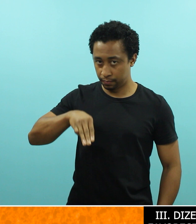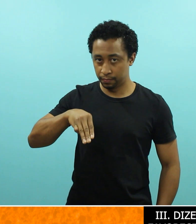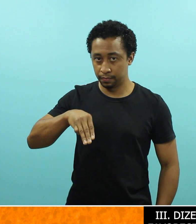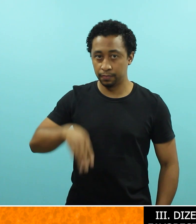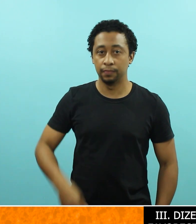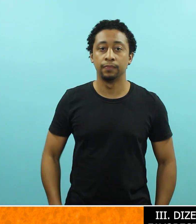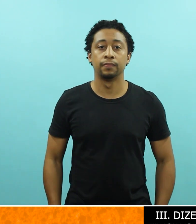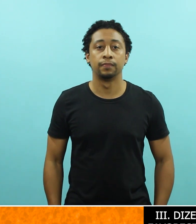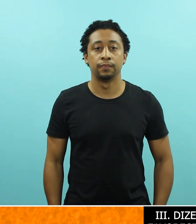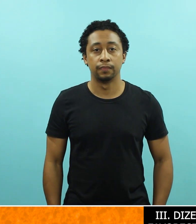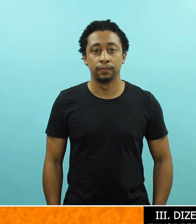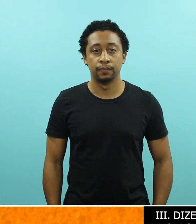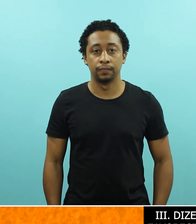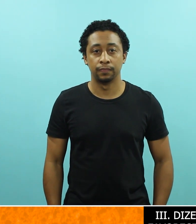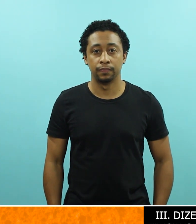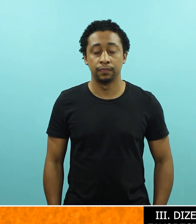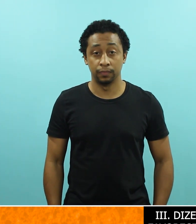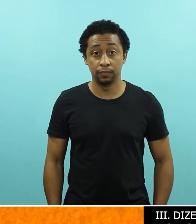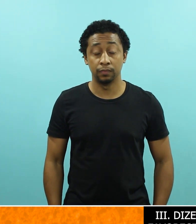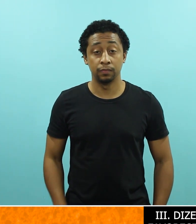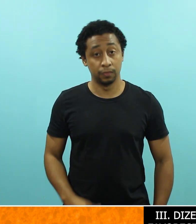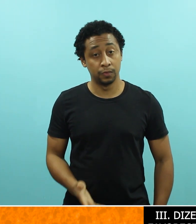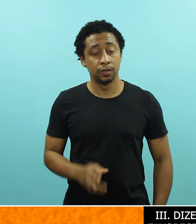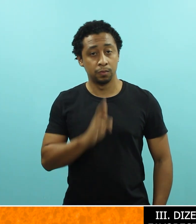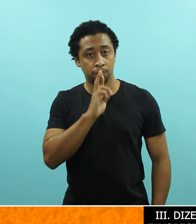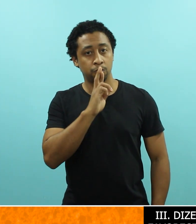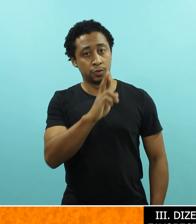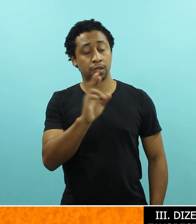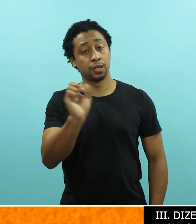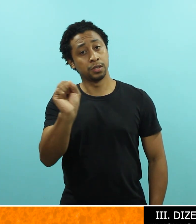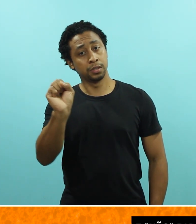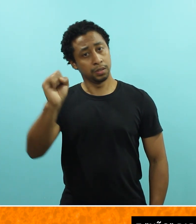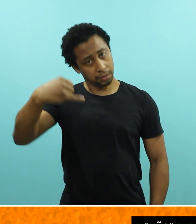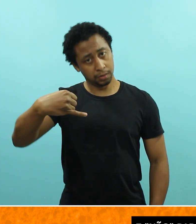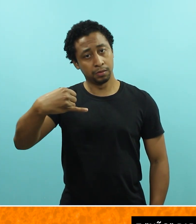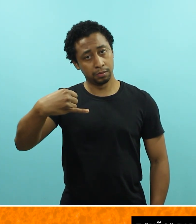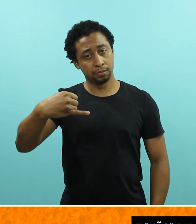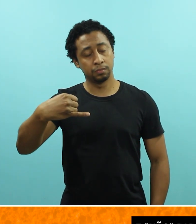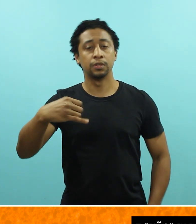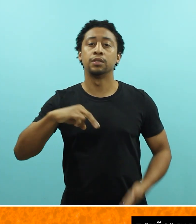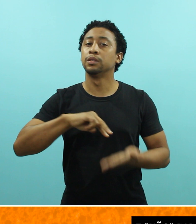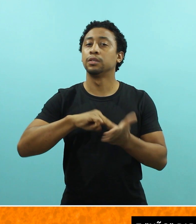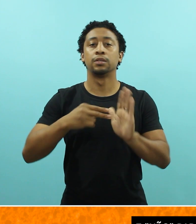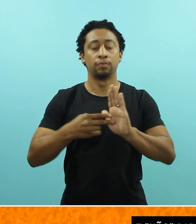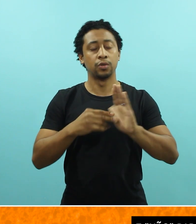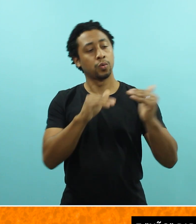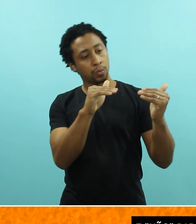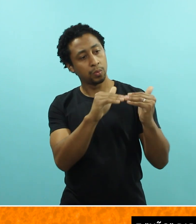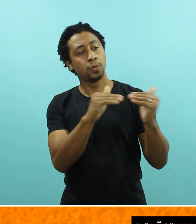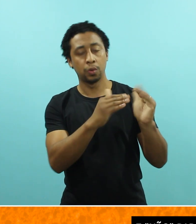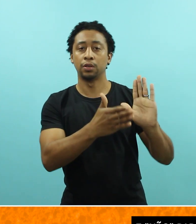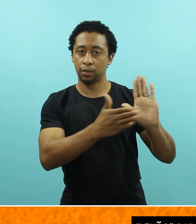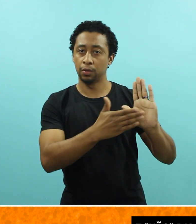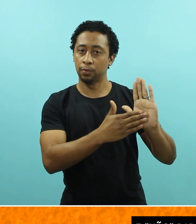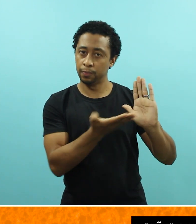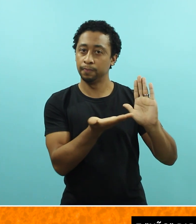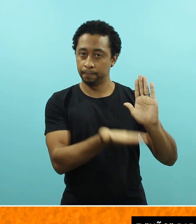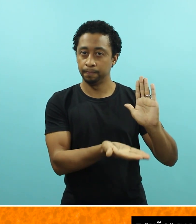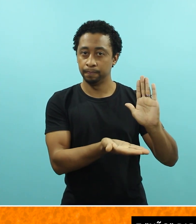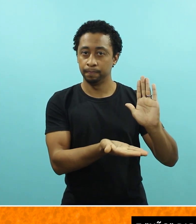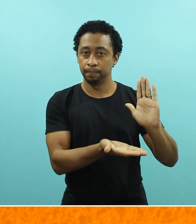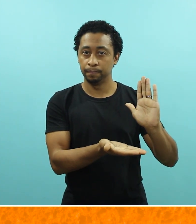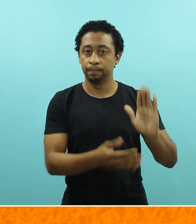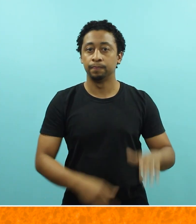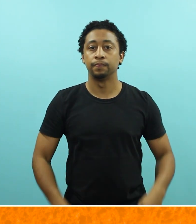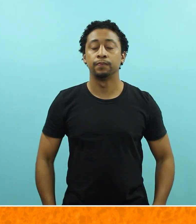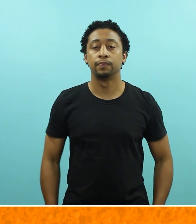3. Dizer sim para favorecer a proposta e não para contrariá-la.